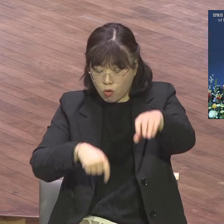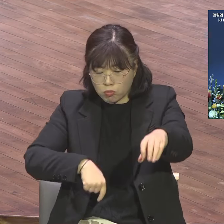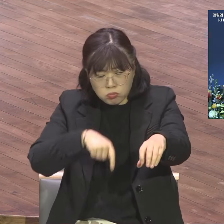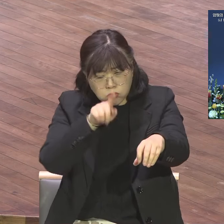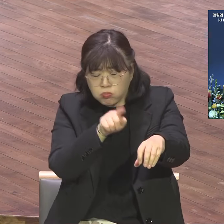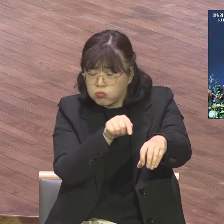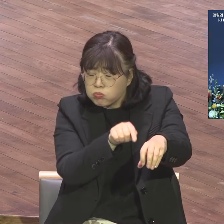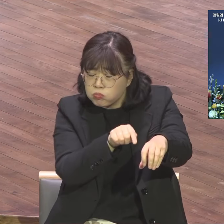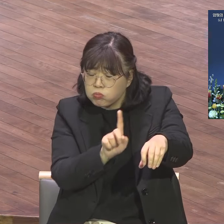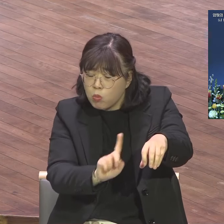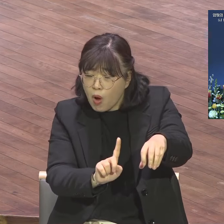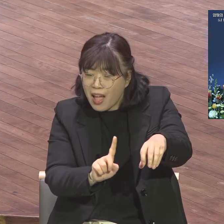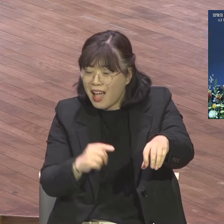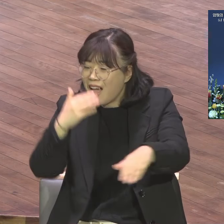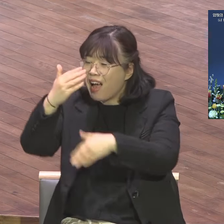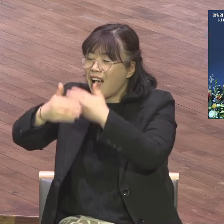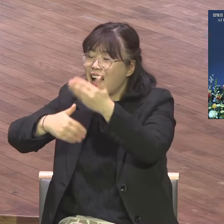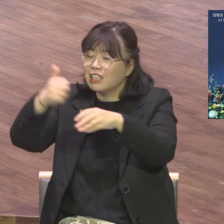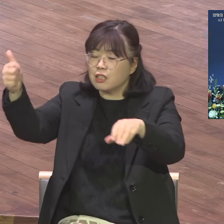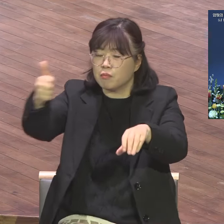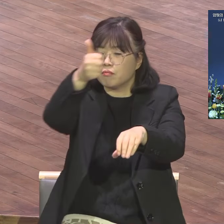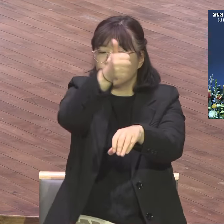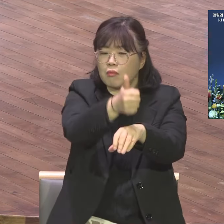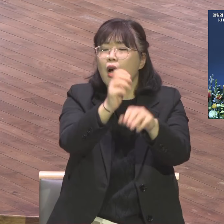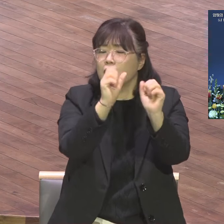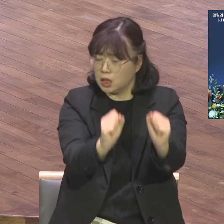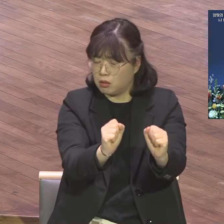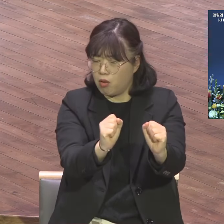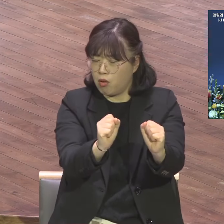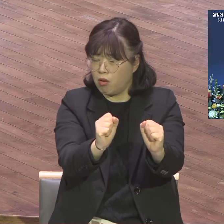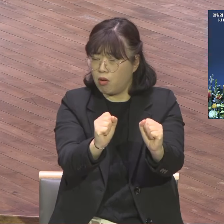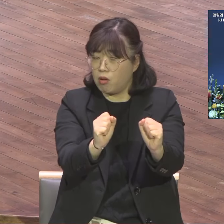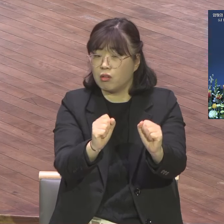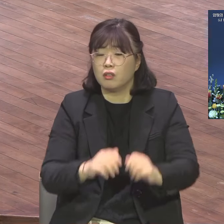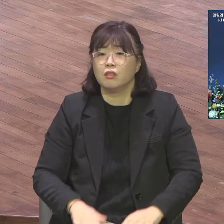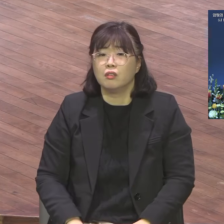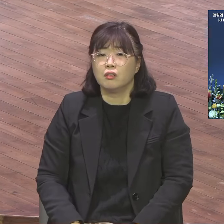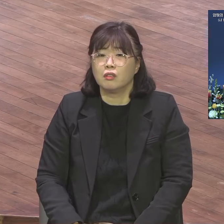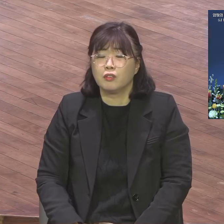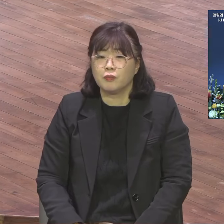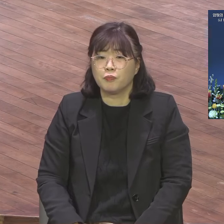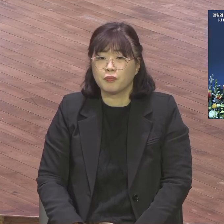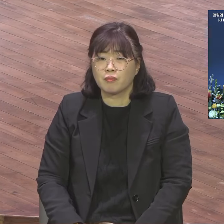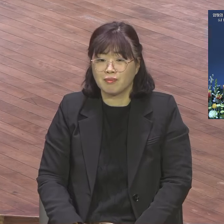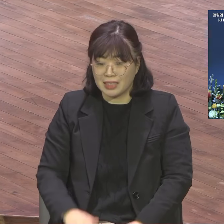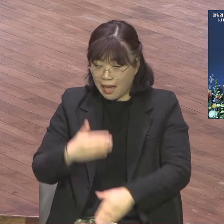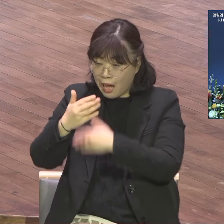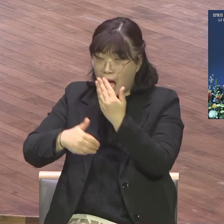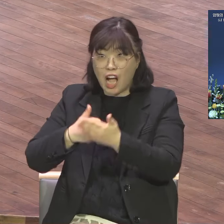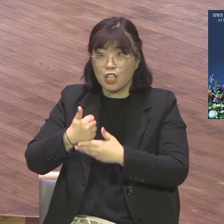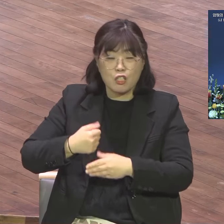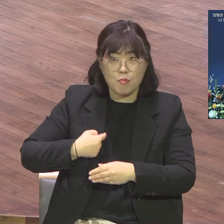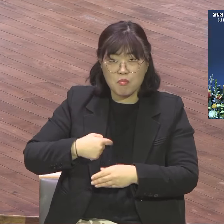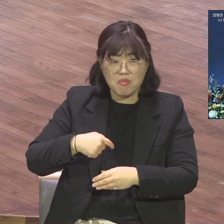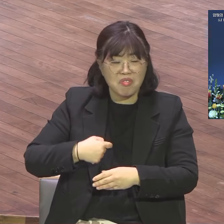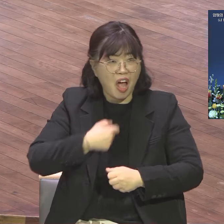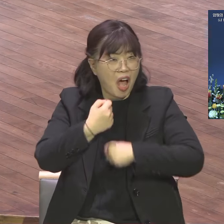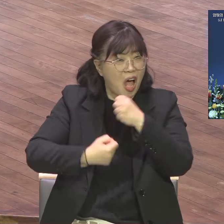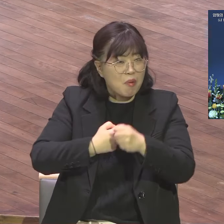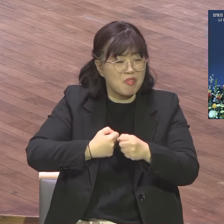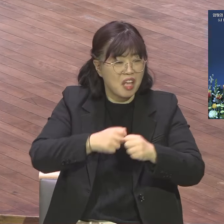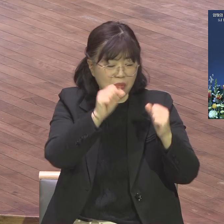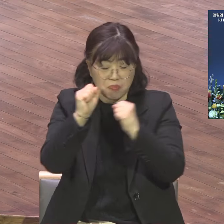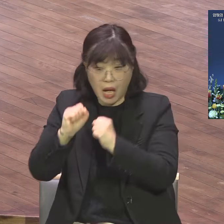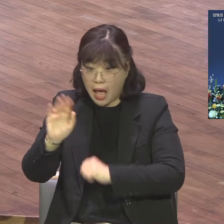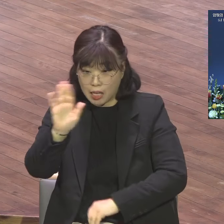하나님의 임재, 하나님 그곳에밖에 안 계셨어요. 그 하나님의 성지 계시는 그 상징, 하나님 임재하는 그 상징이